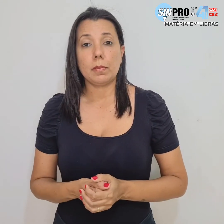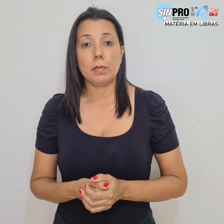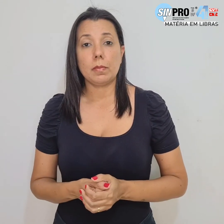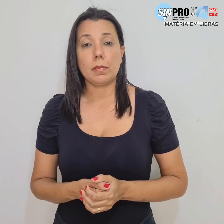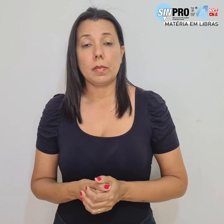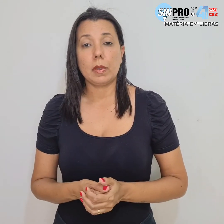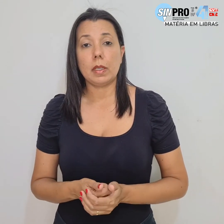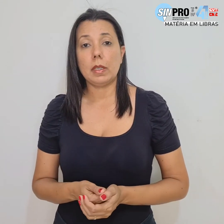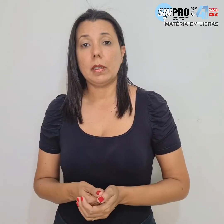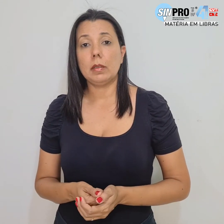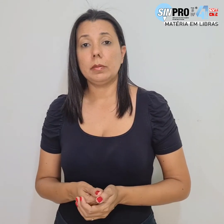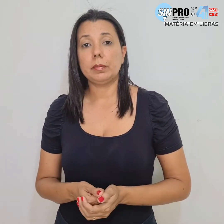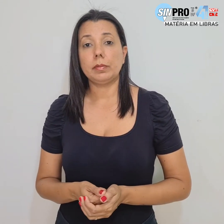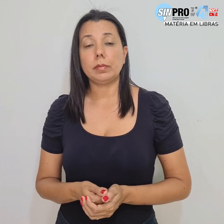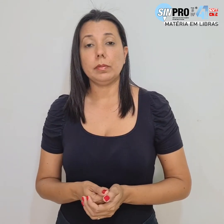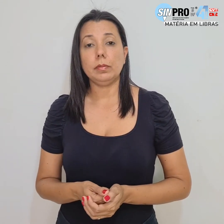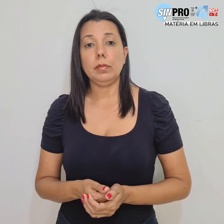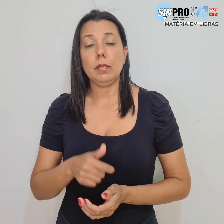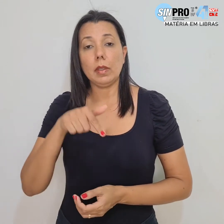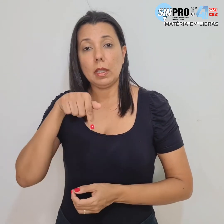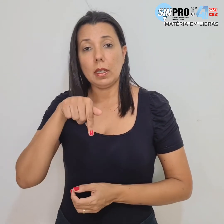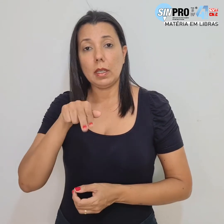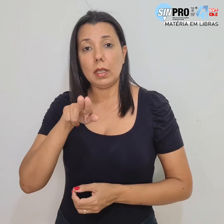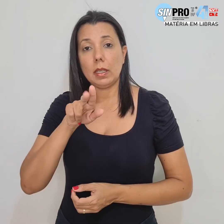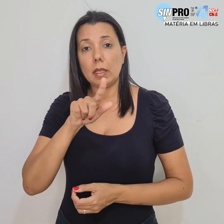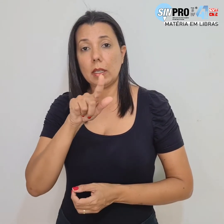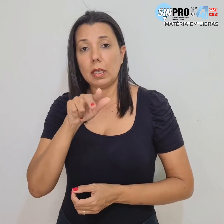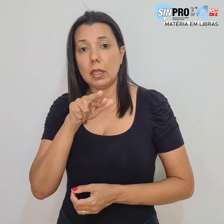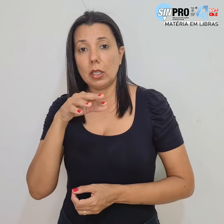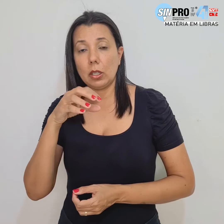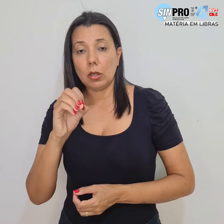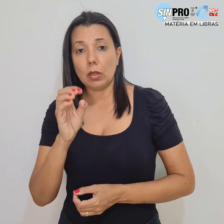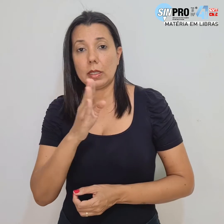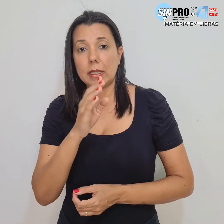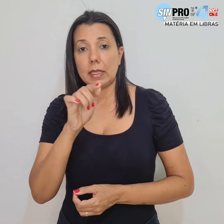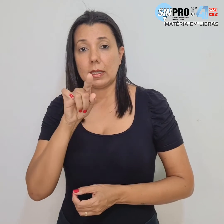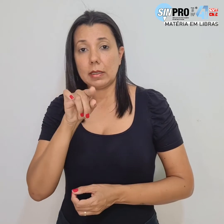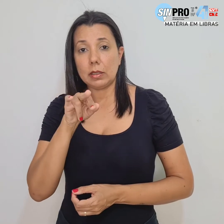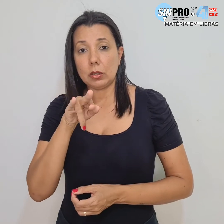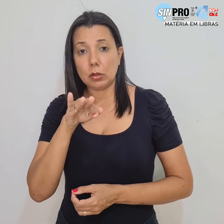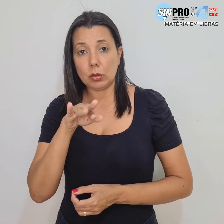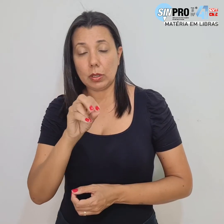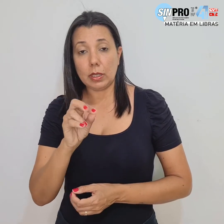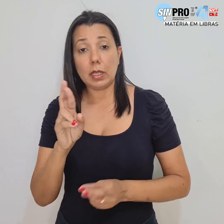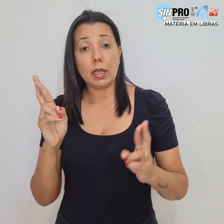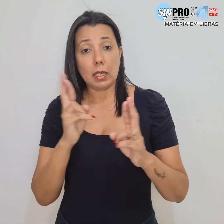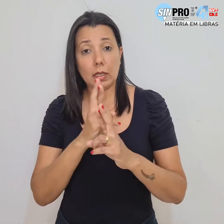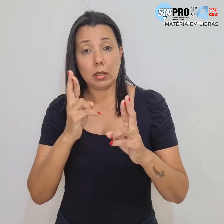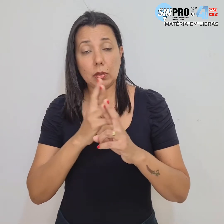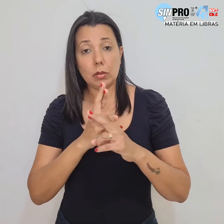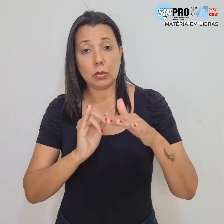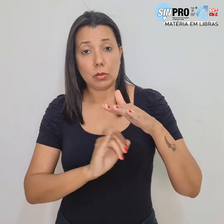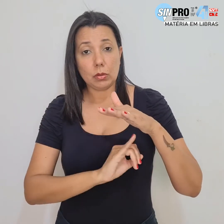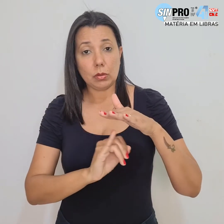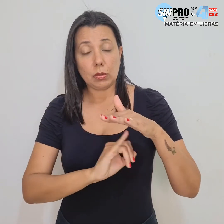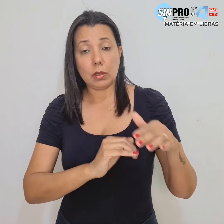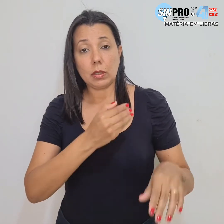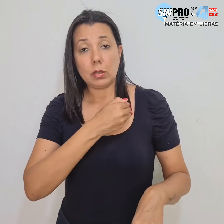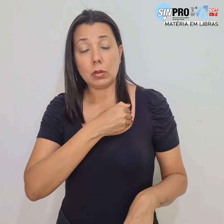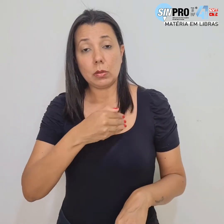Queiroz Assessoria em Relações Institucionais e Governamentais